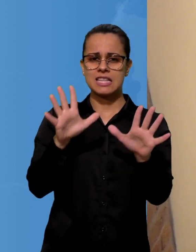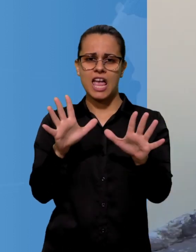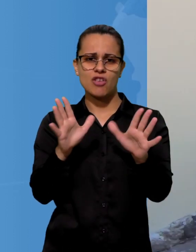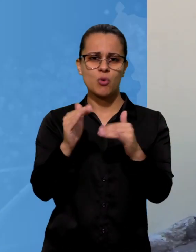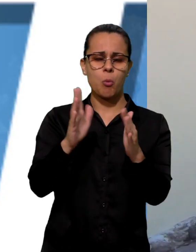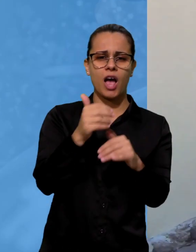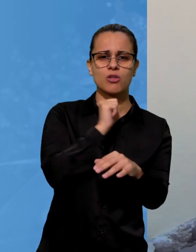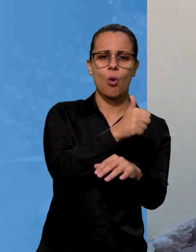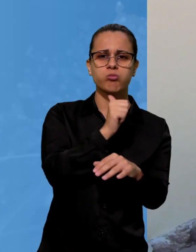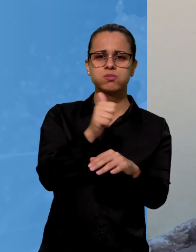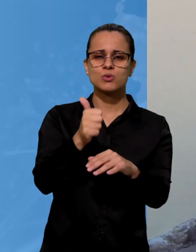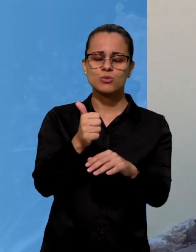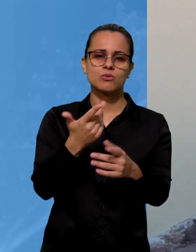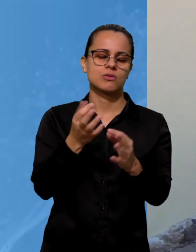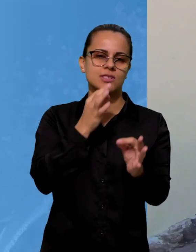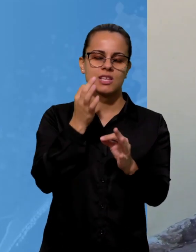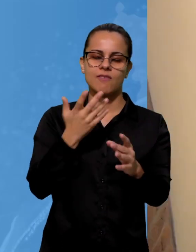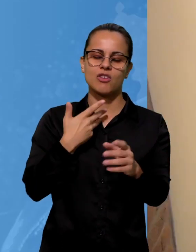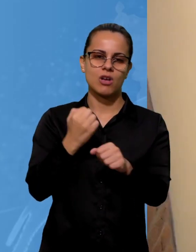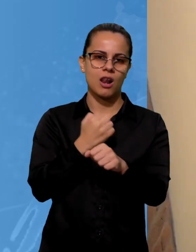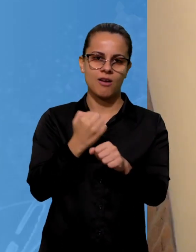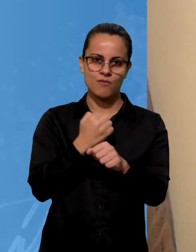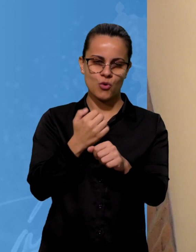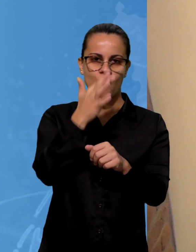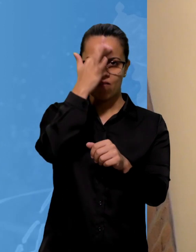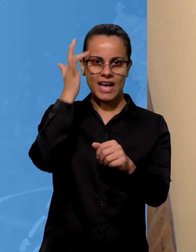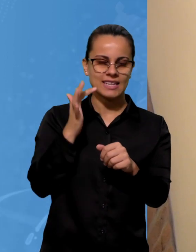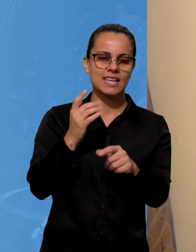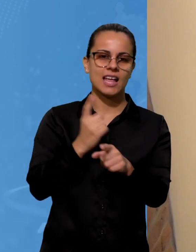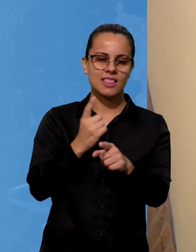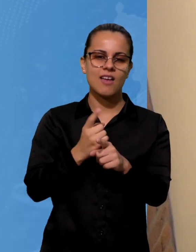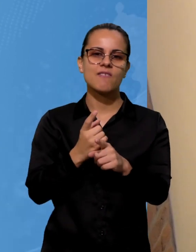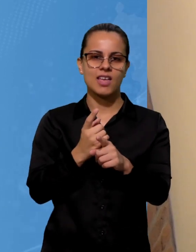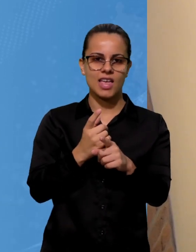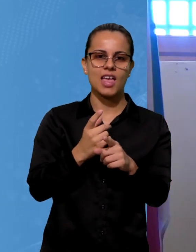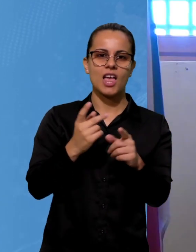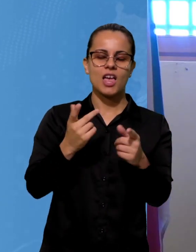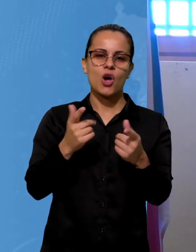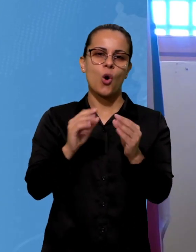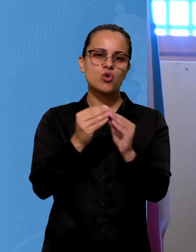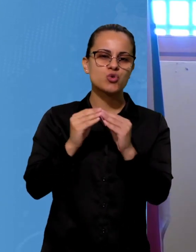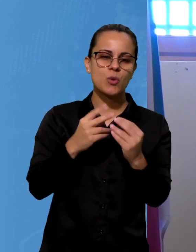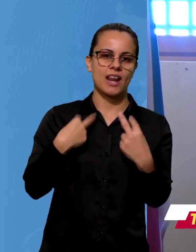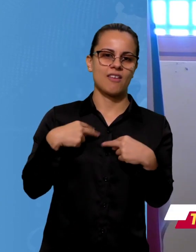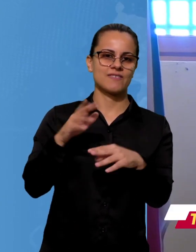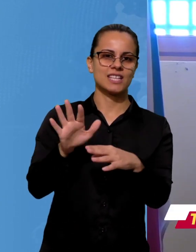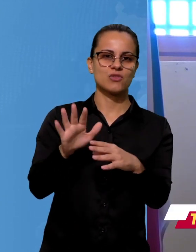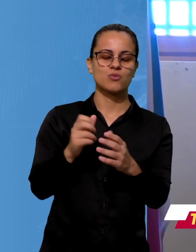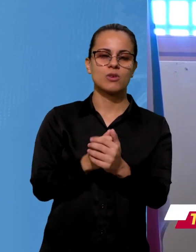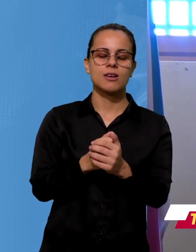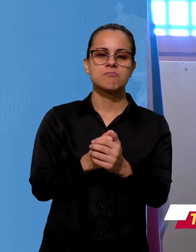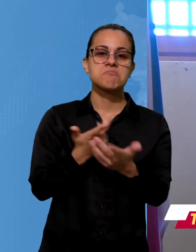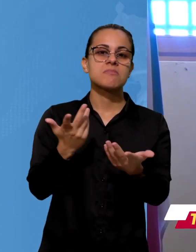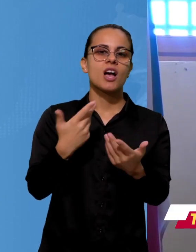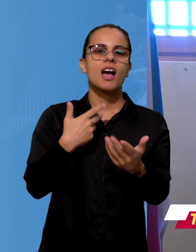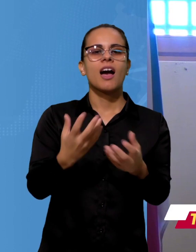un lavoro immenso da fare di ricostruzione dell'opera di zia Veronica. Prendeva una piastrella bianca,